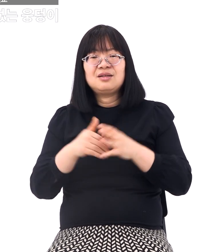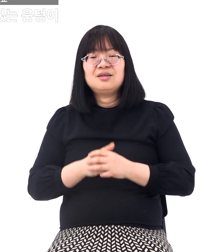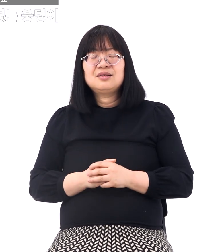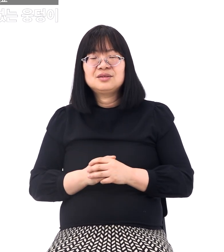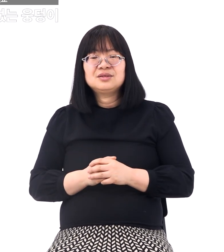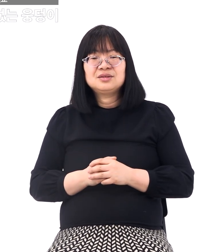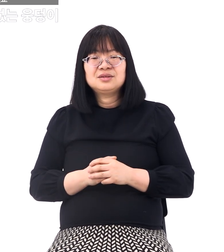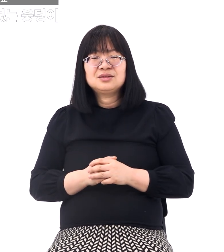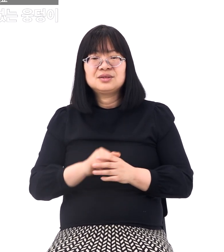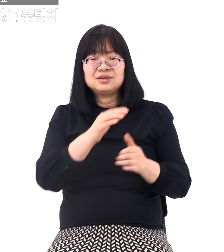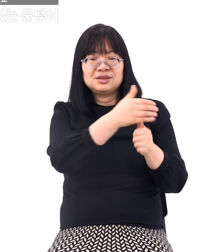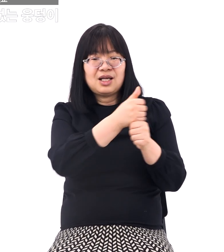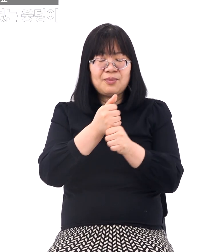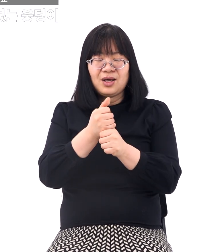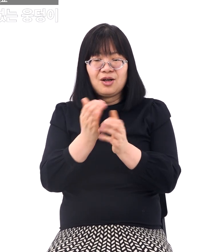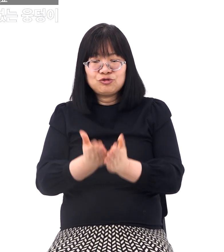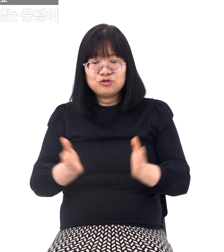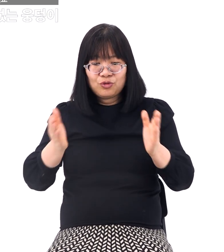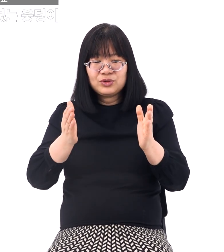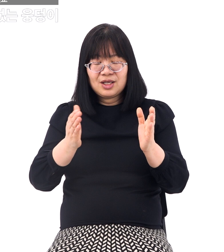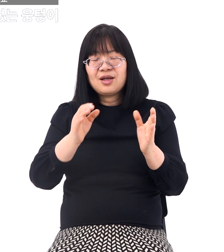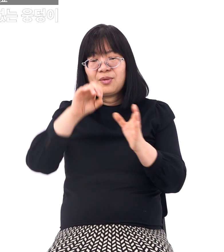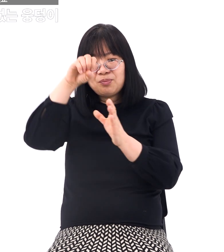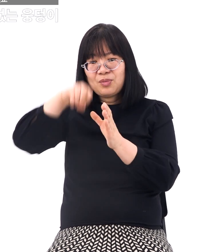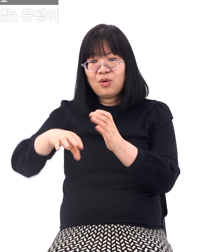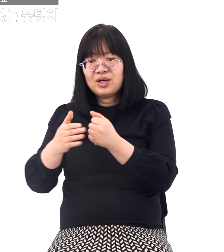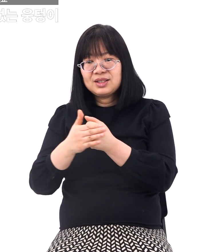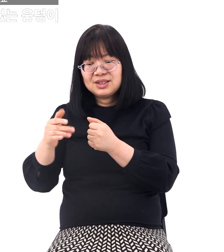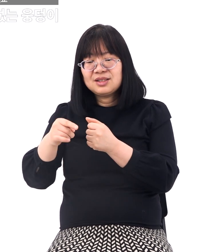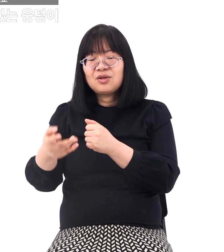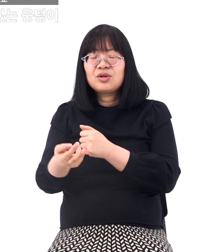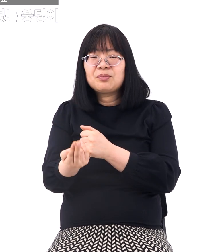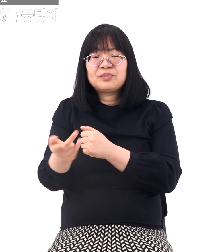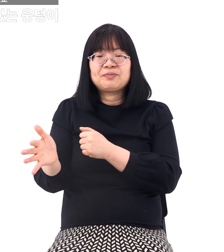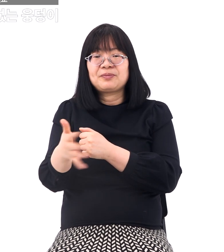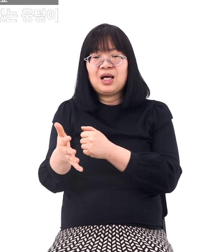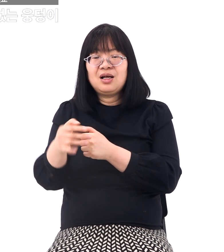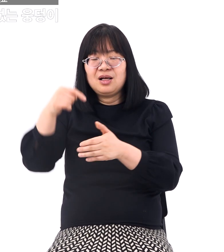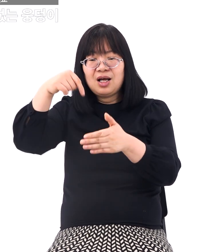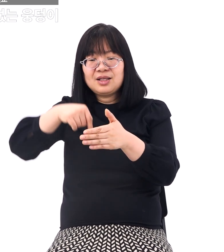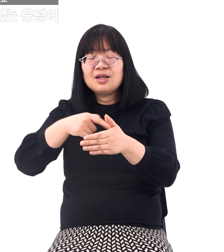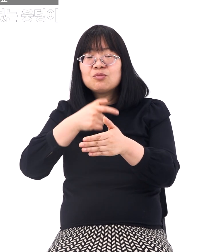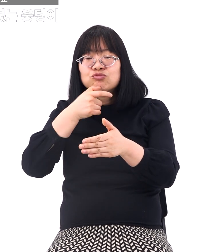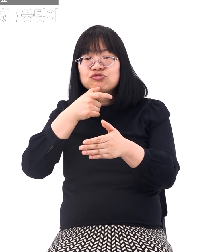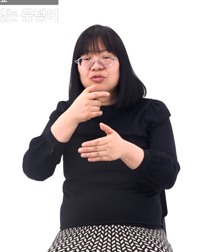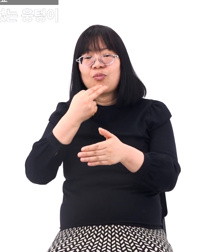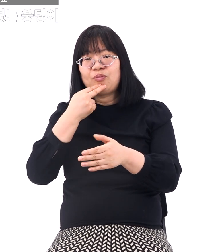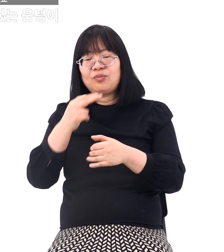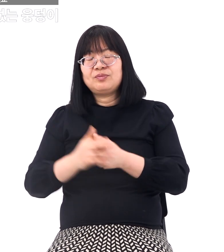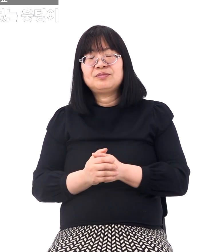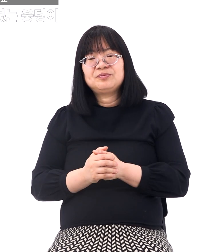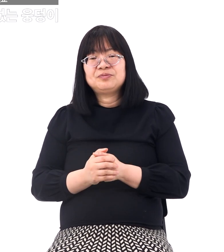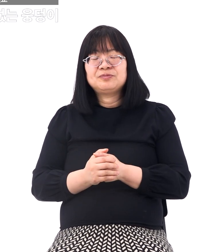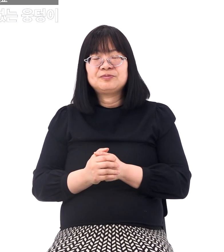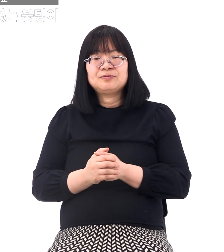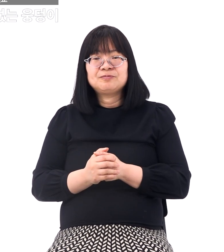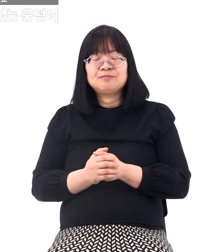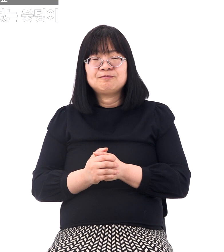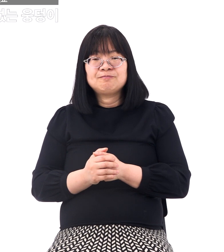시작. 그를 잡아 구덩이에 던지니 그 구덩이는 빈 것이라 그 속에 물이 없었더라. 여러분